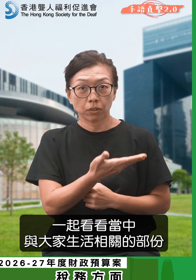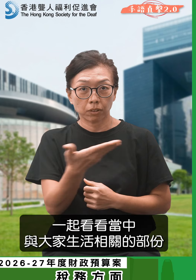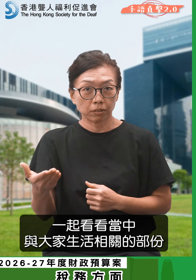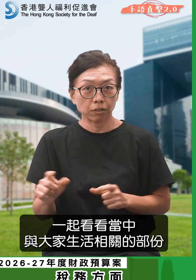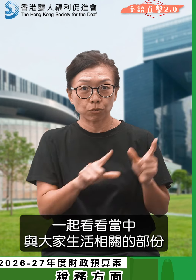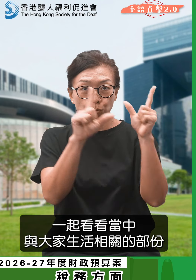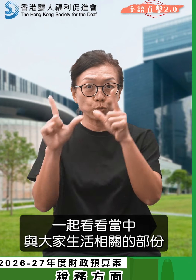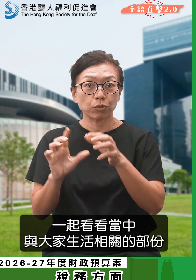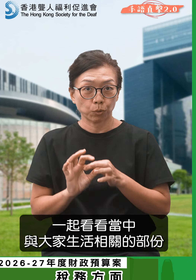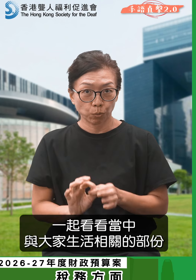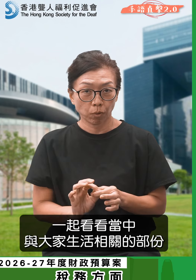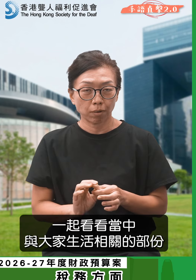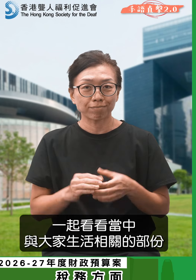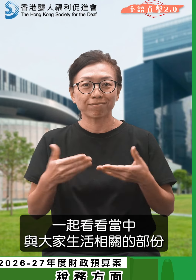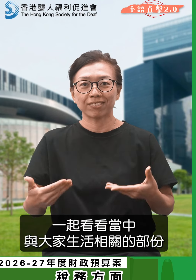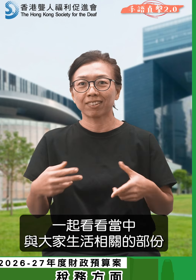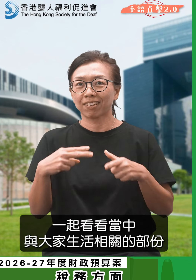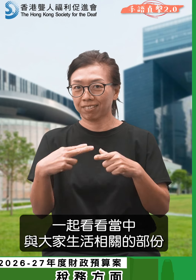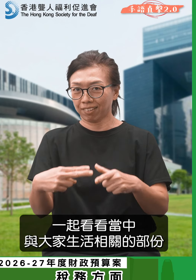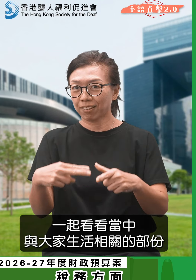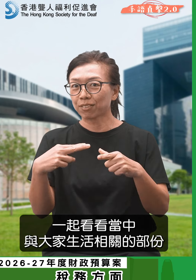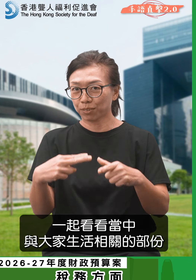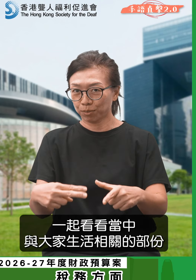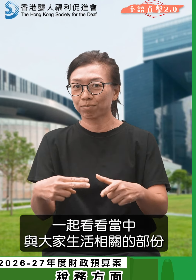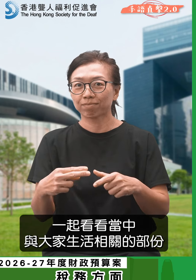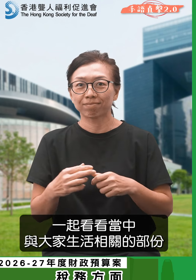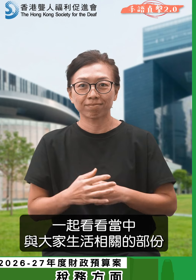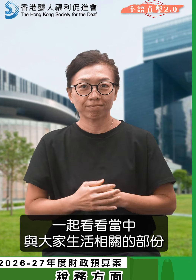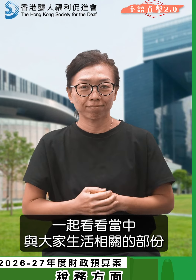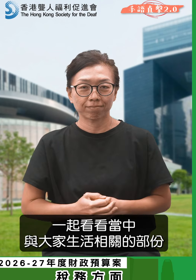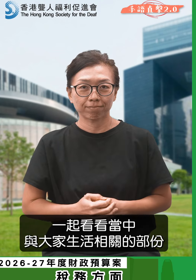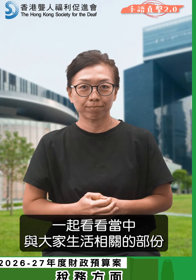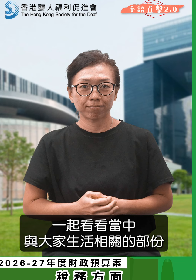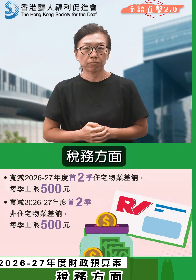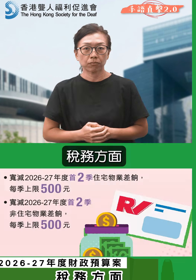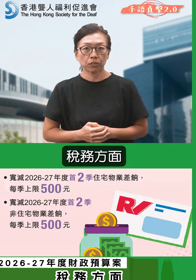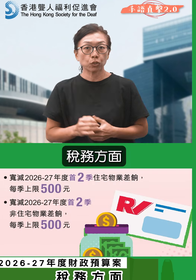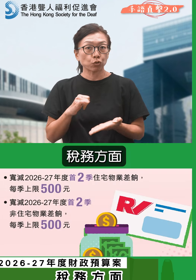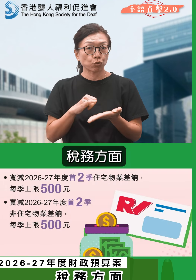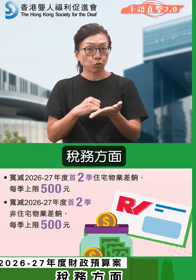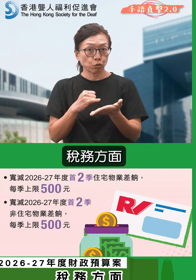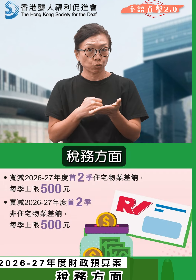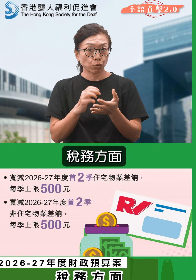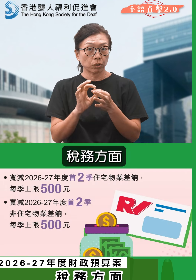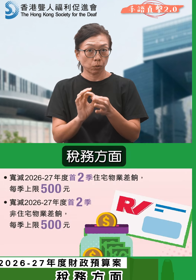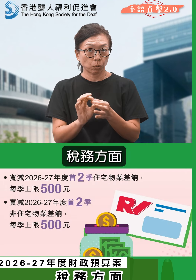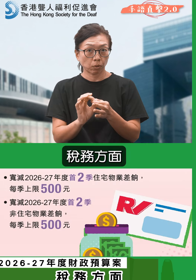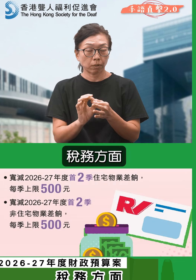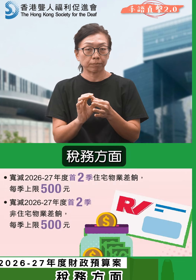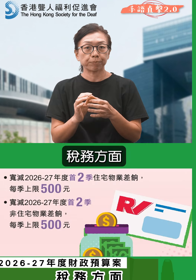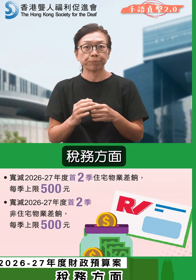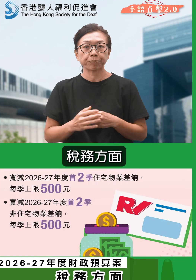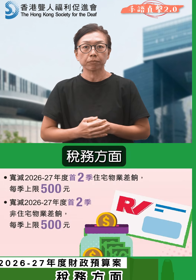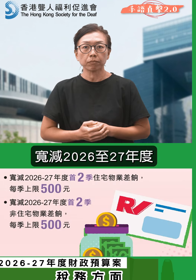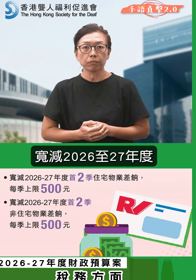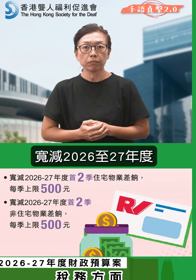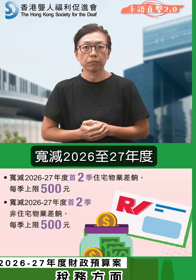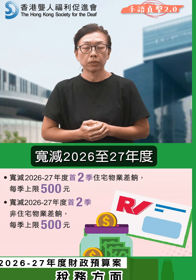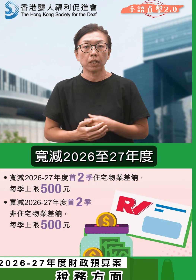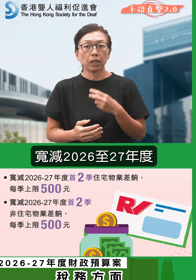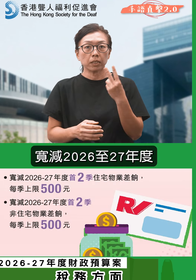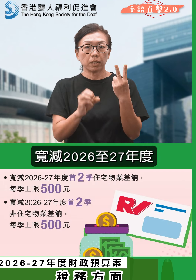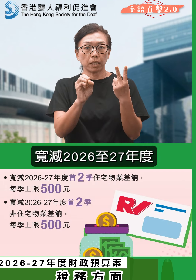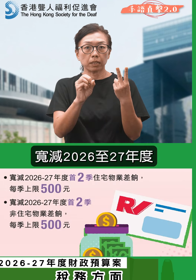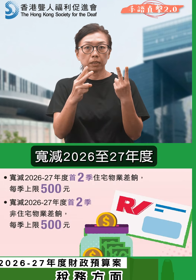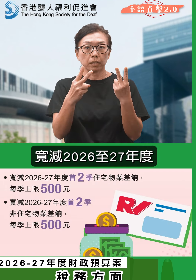一齊睇睇當中同大家生活較為相關嘅部分。稅務方面，寬